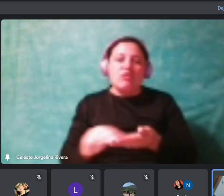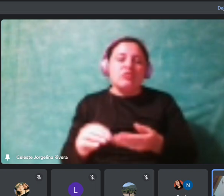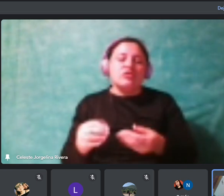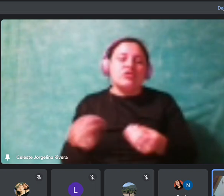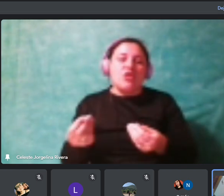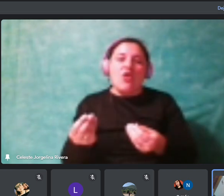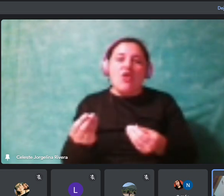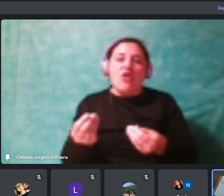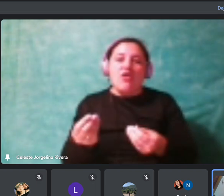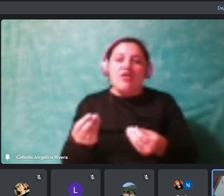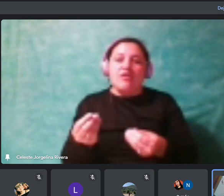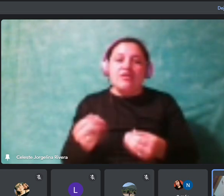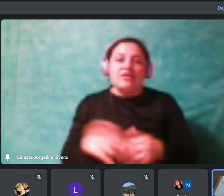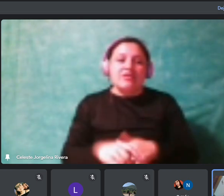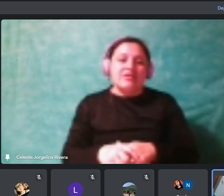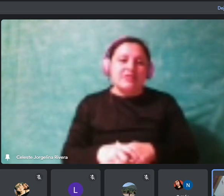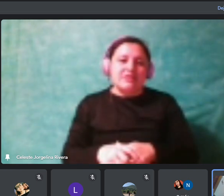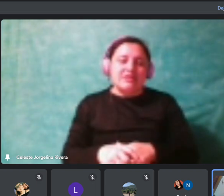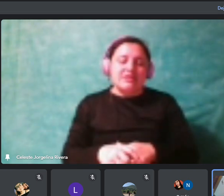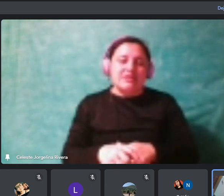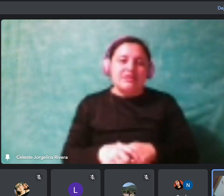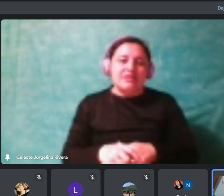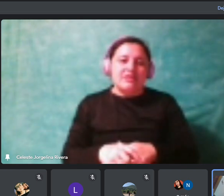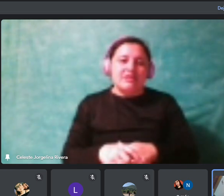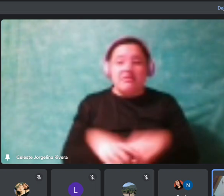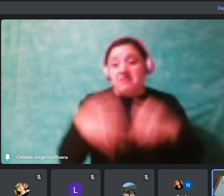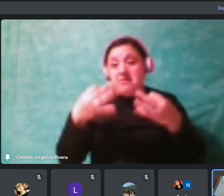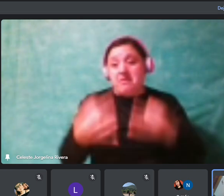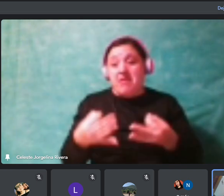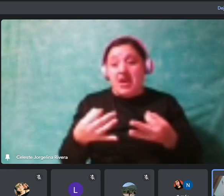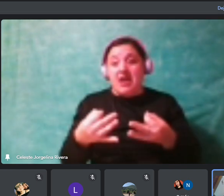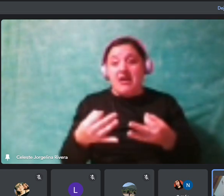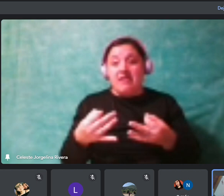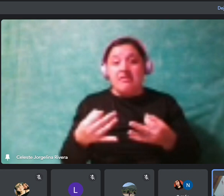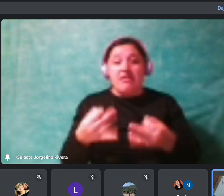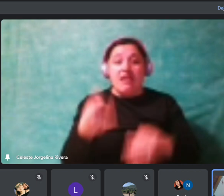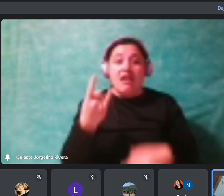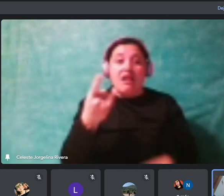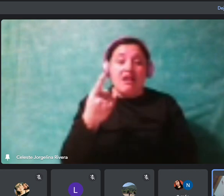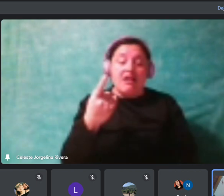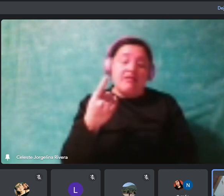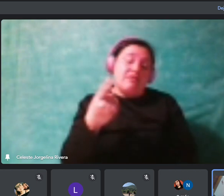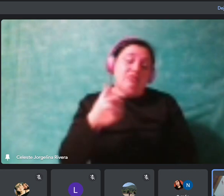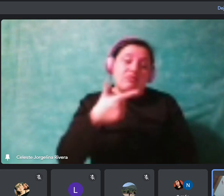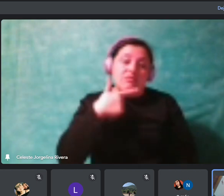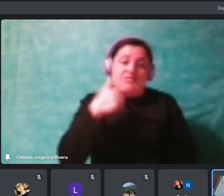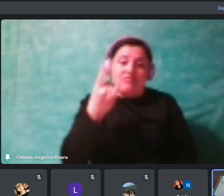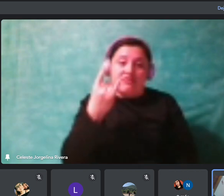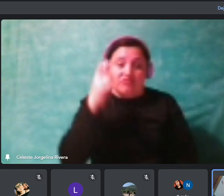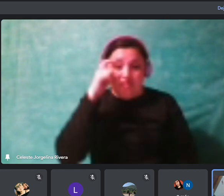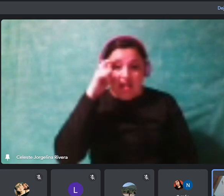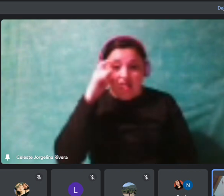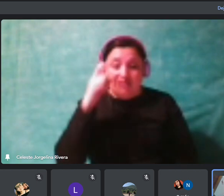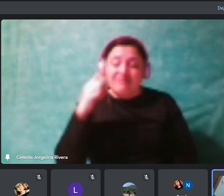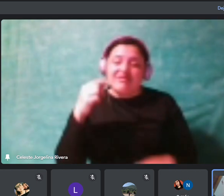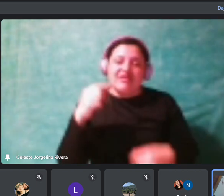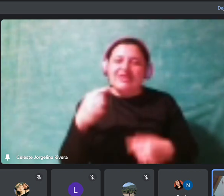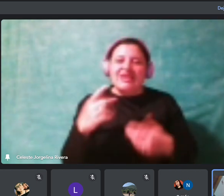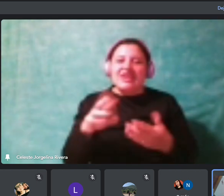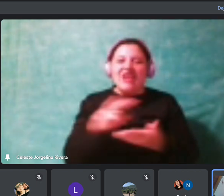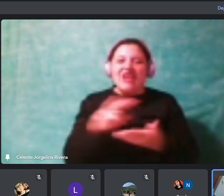eficaz de las TIC o en el uso de las TIC eficaz o efectivo, ¿sí? O sea, hay varias maneras de